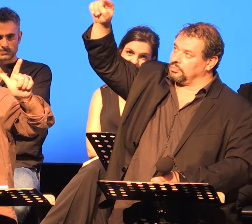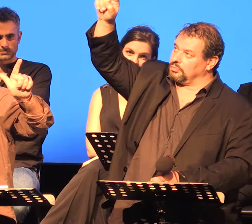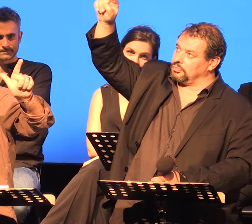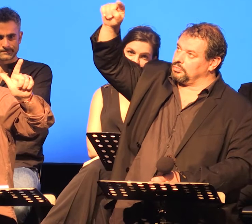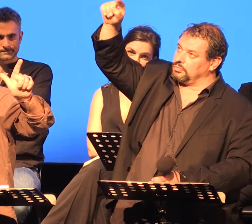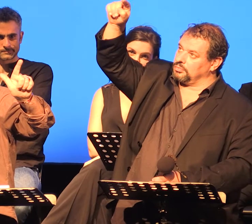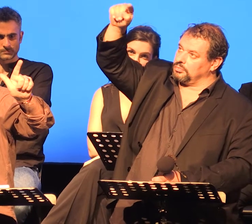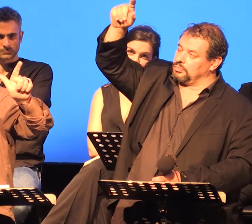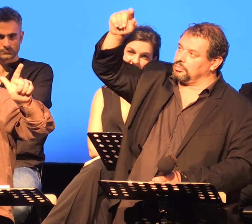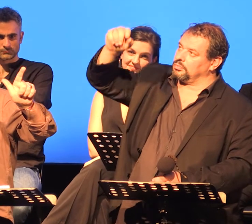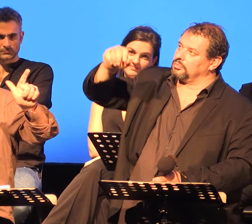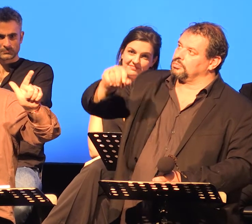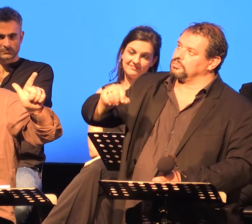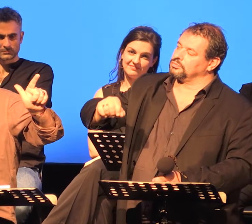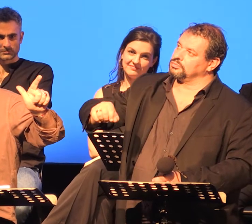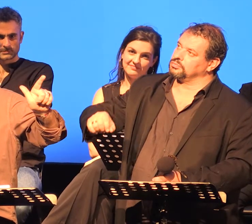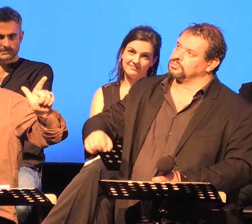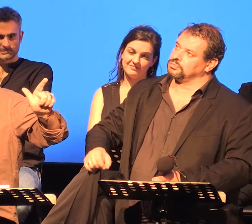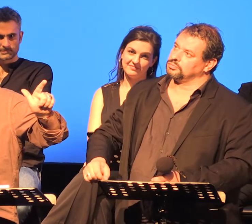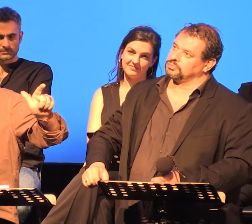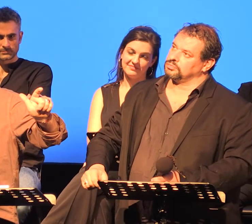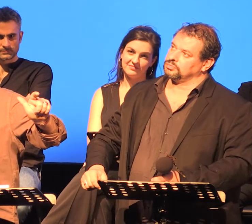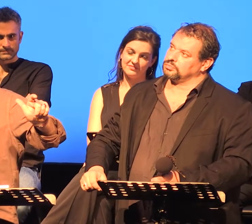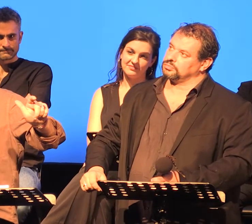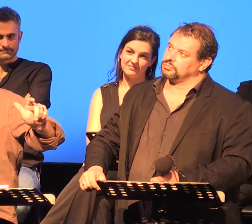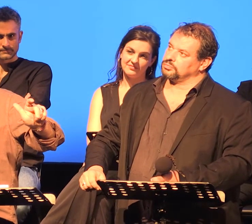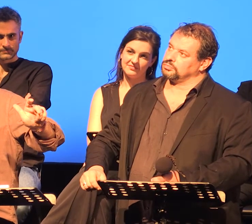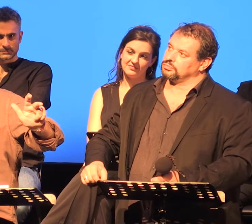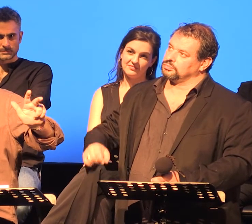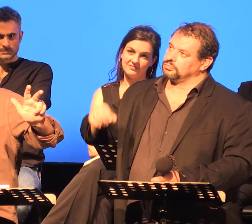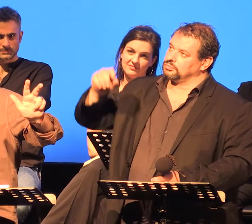والحبيبة حيرتان وحسرتان